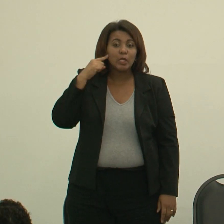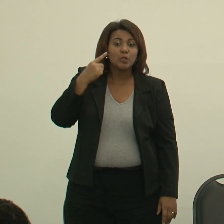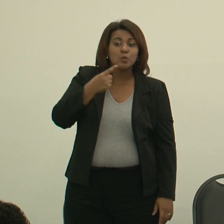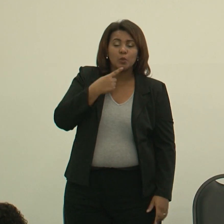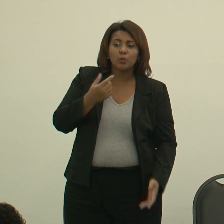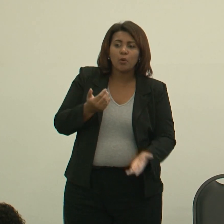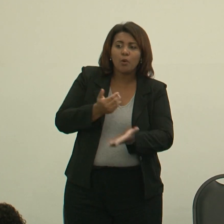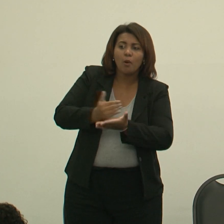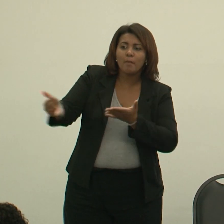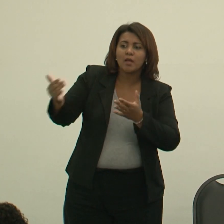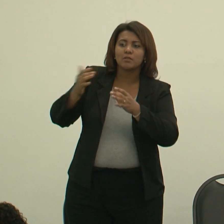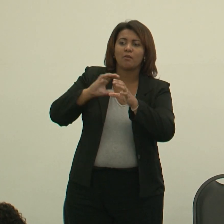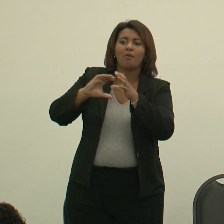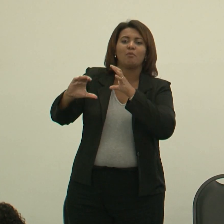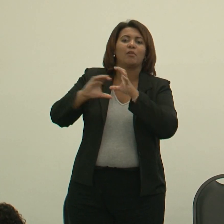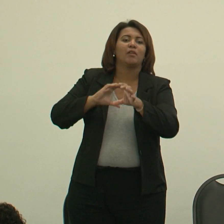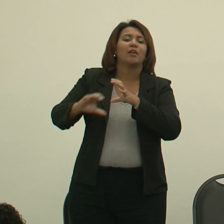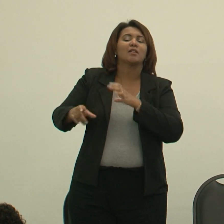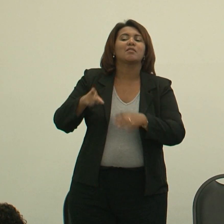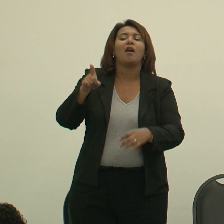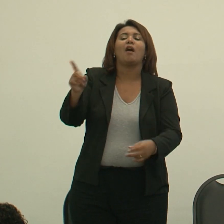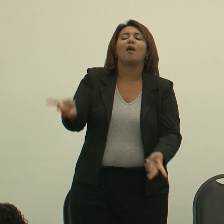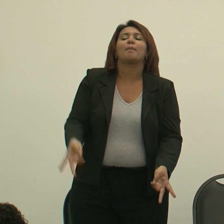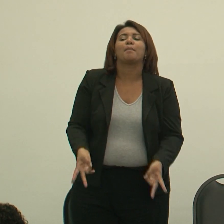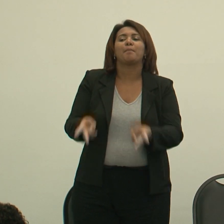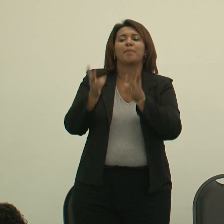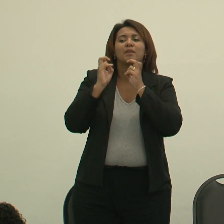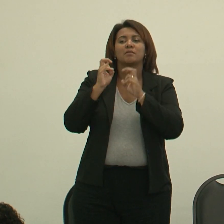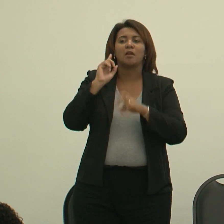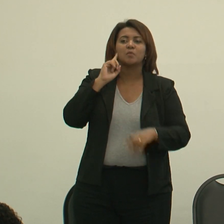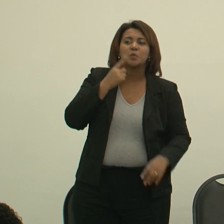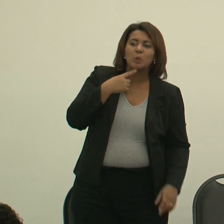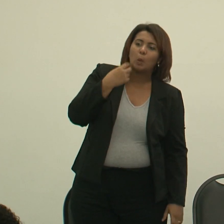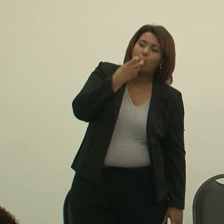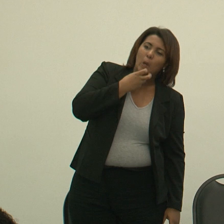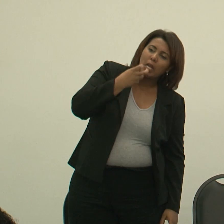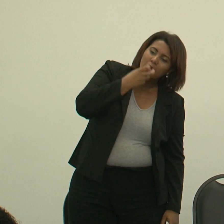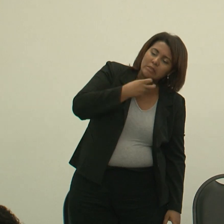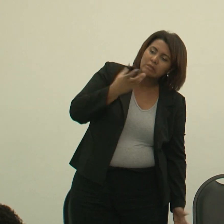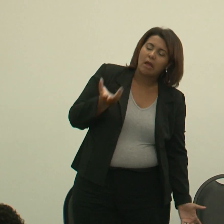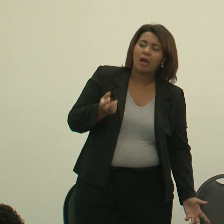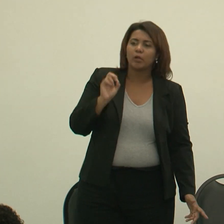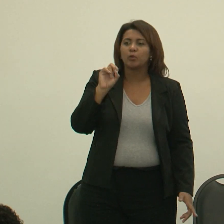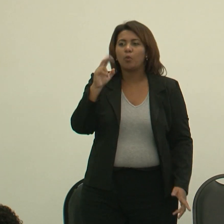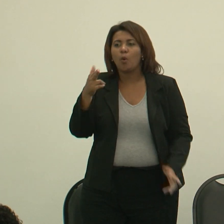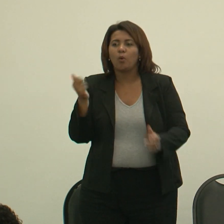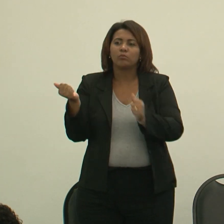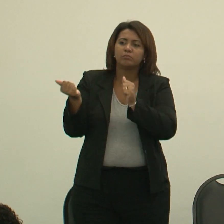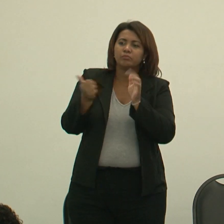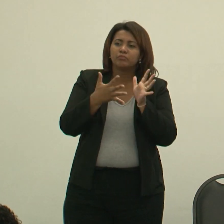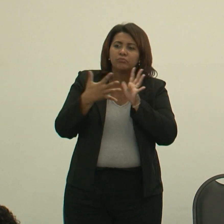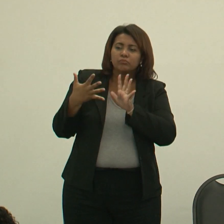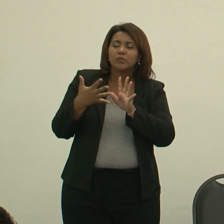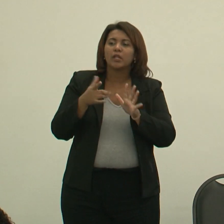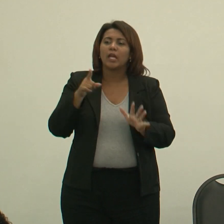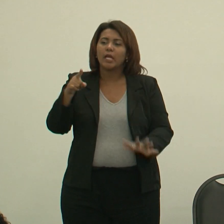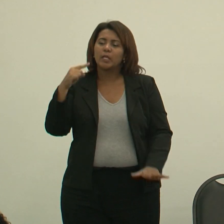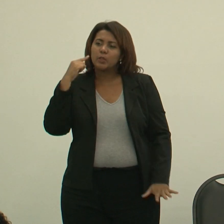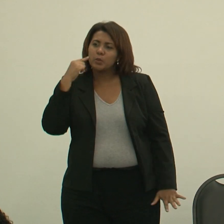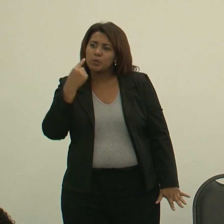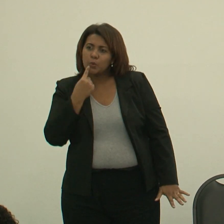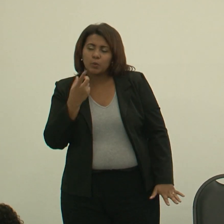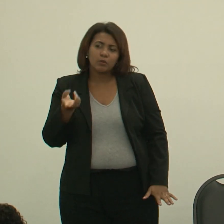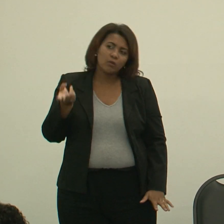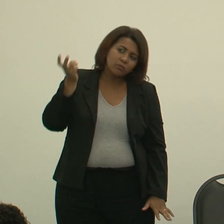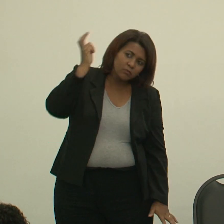com ele. E aí a gente vai perceber se ele for um surdo oralizado, se ele for um surdo sinalizador, se ele for um surdo que usa